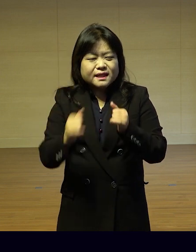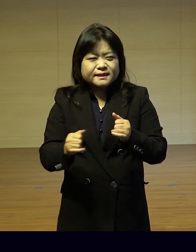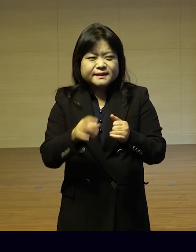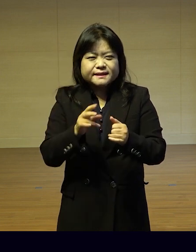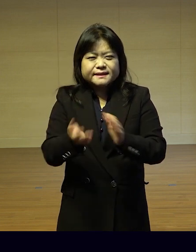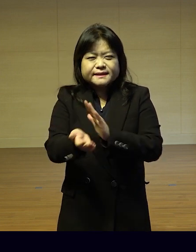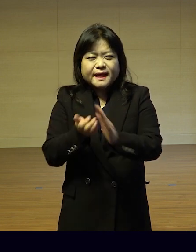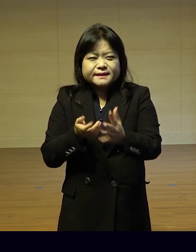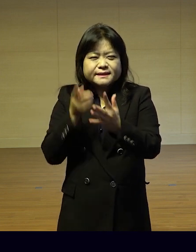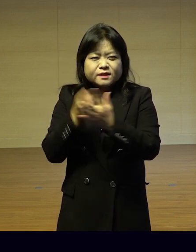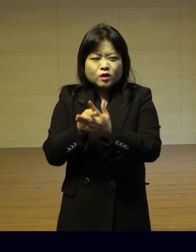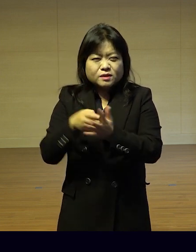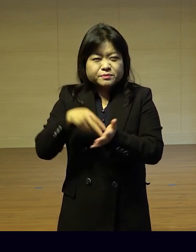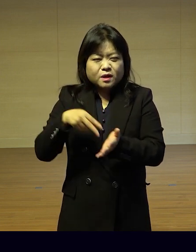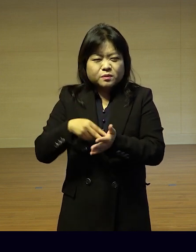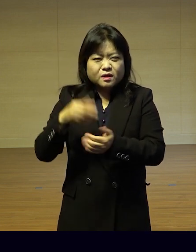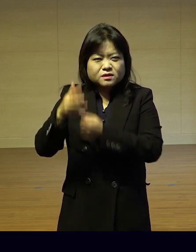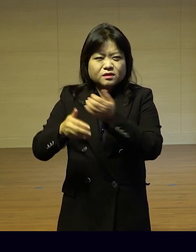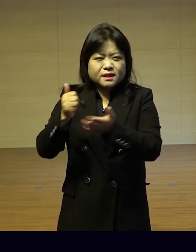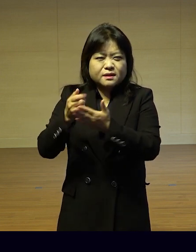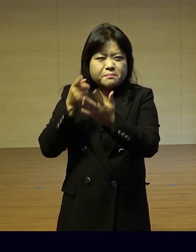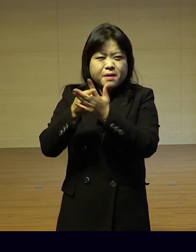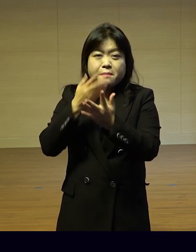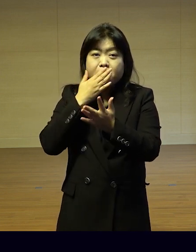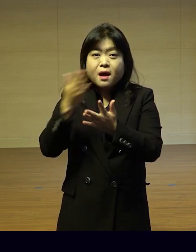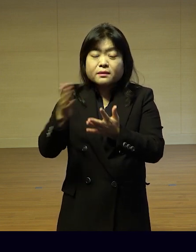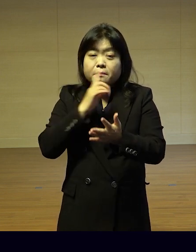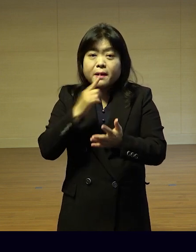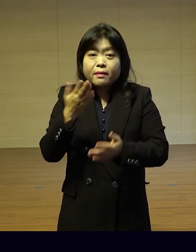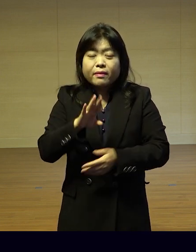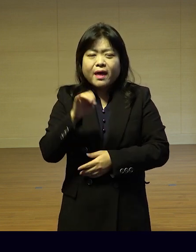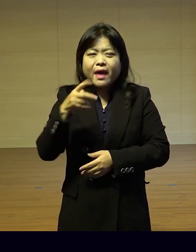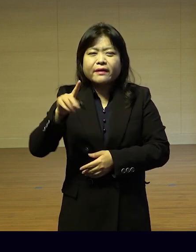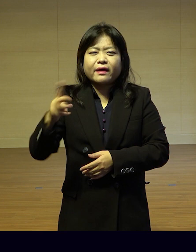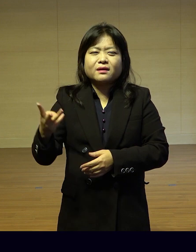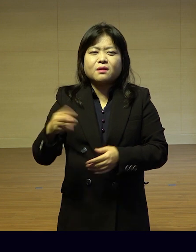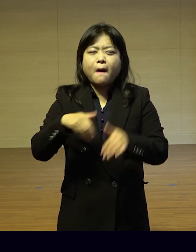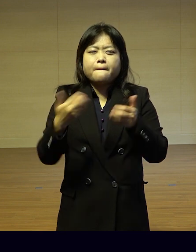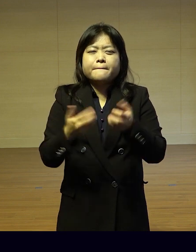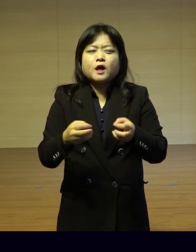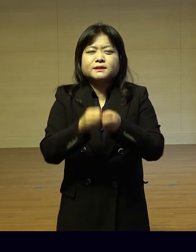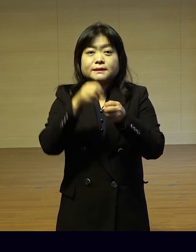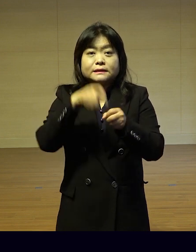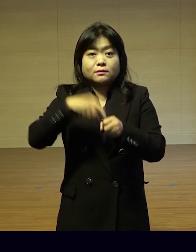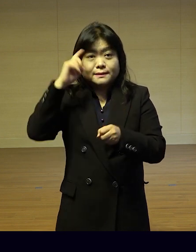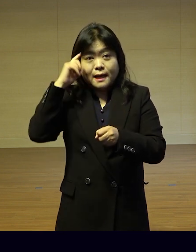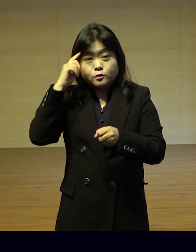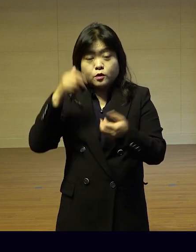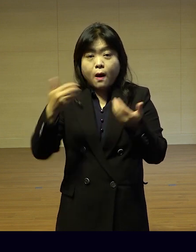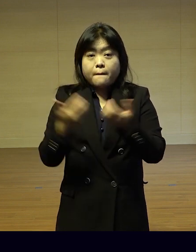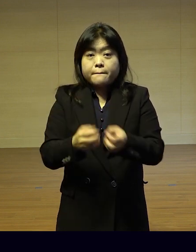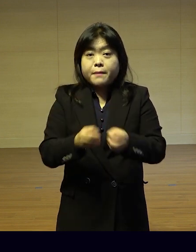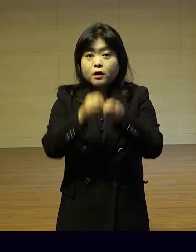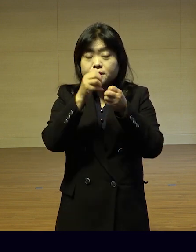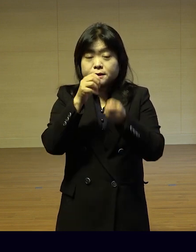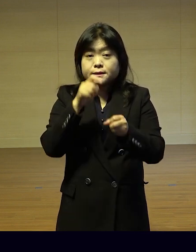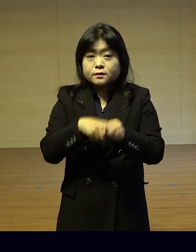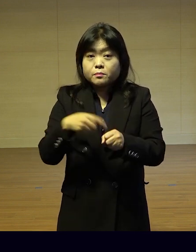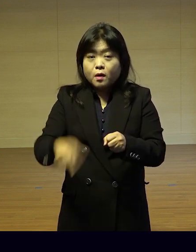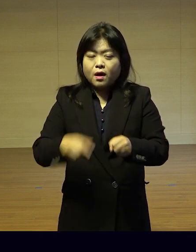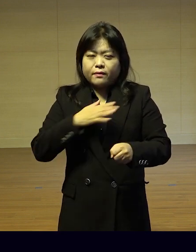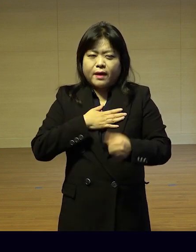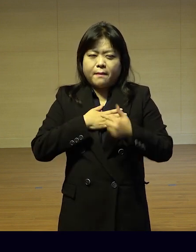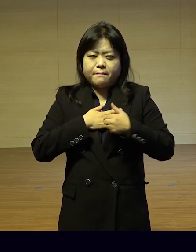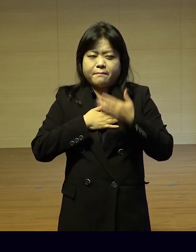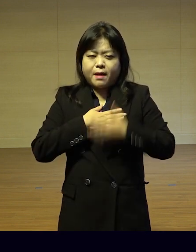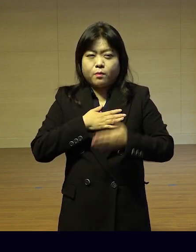이렇게 주장하는데 해겔은 철저하게 이 변증적인 사유, 변증적인 사유의 핵심은 뭐냐면은 자기가 아닌 타자를